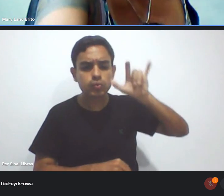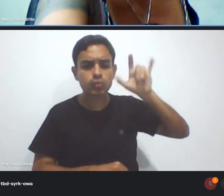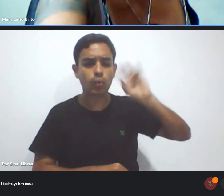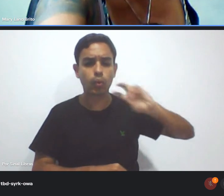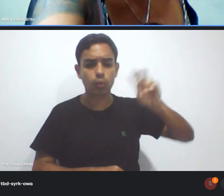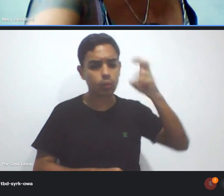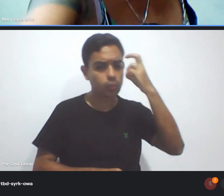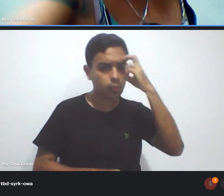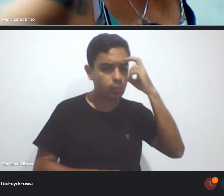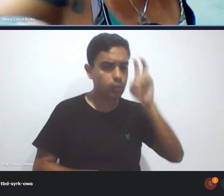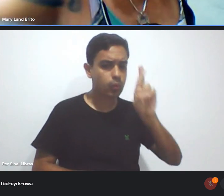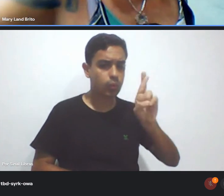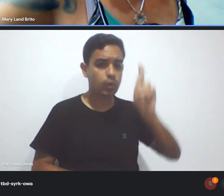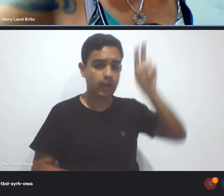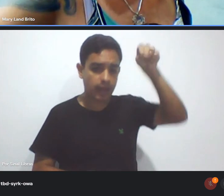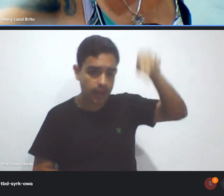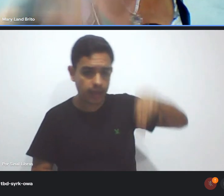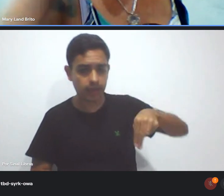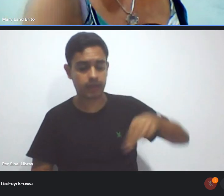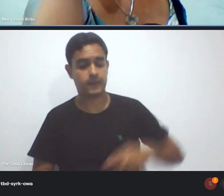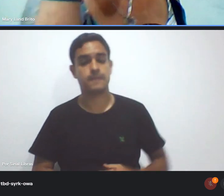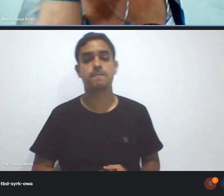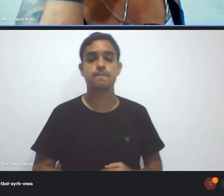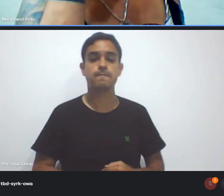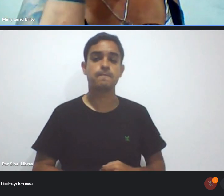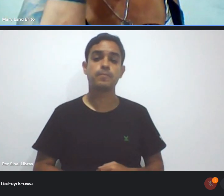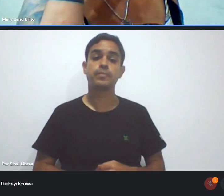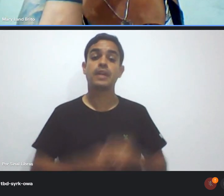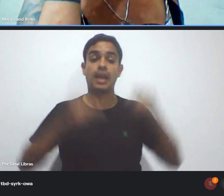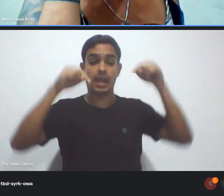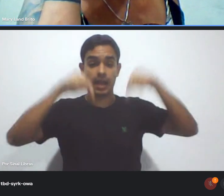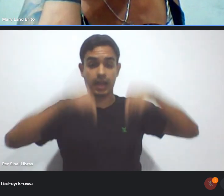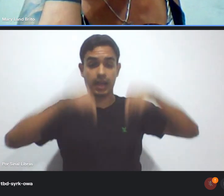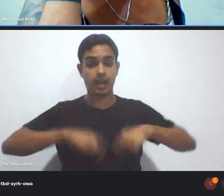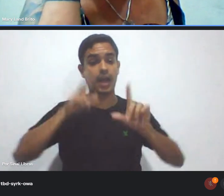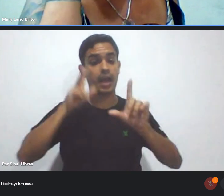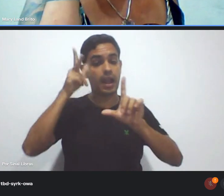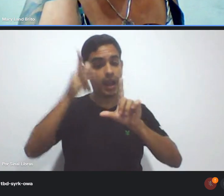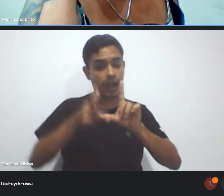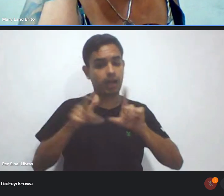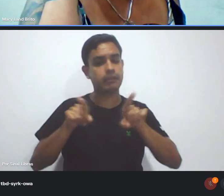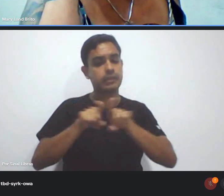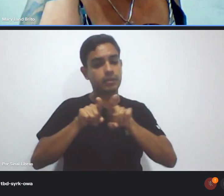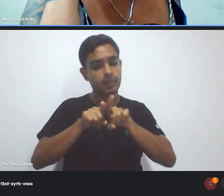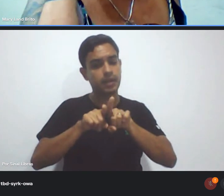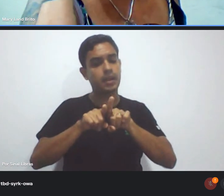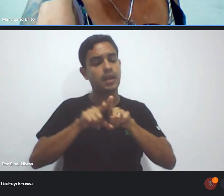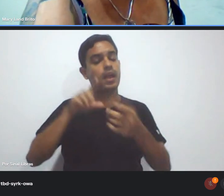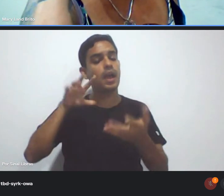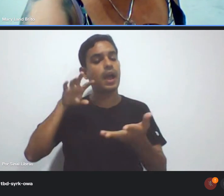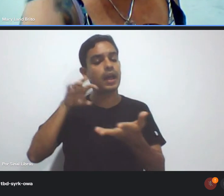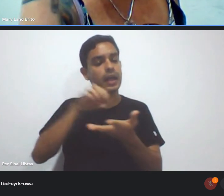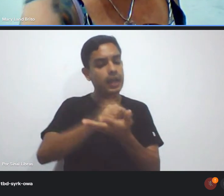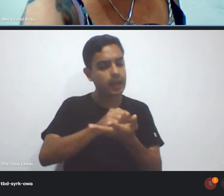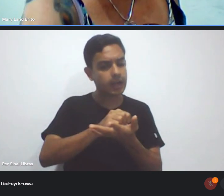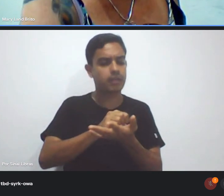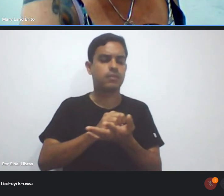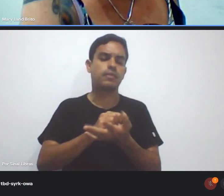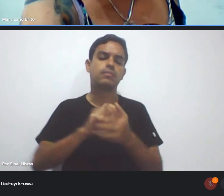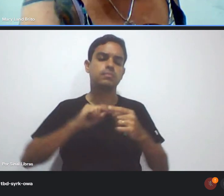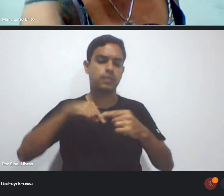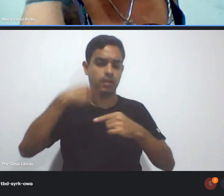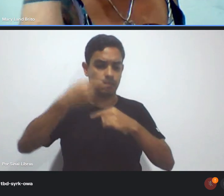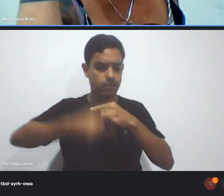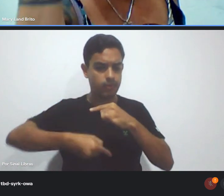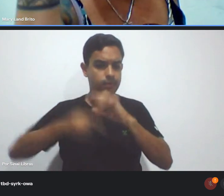e tem as informações. E essa live vai estar gravada também, esse momento vai estar gravado. Eu vou pedir para a Adler passar para vocês,